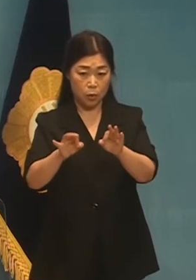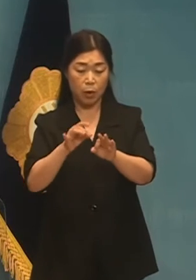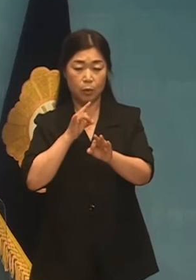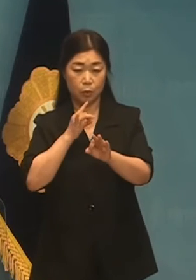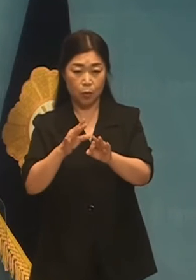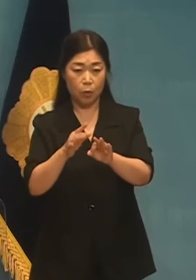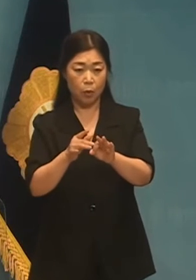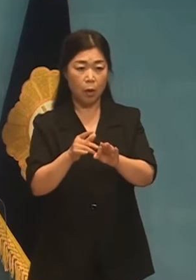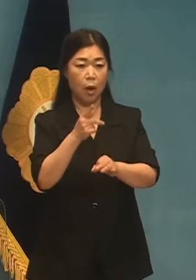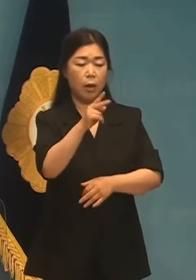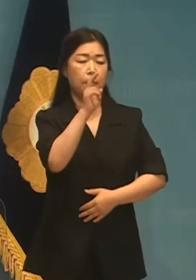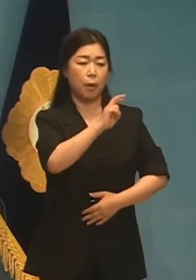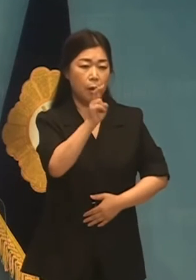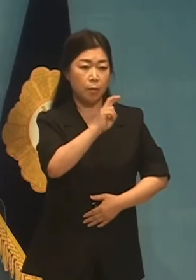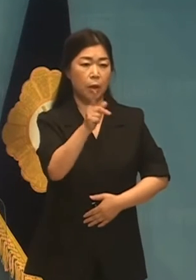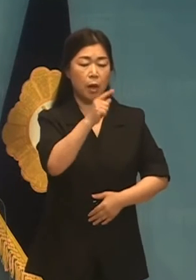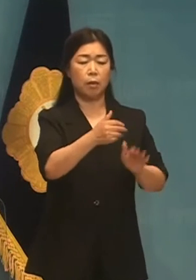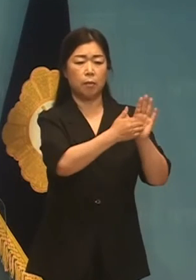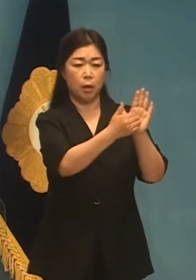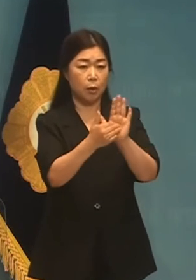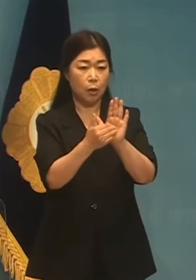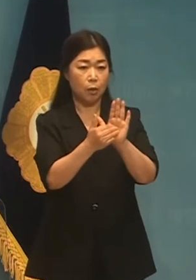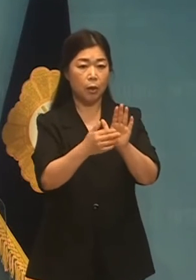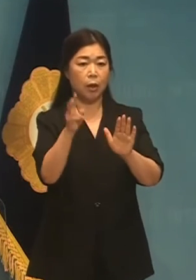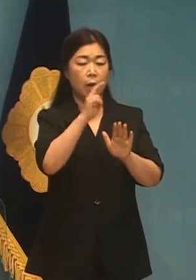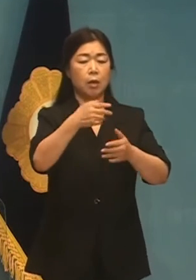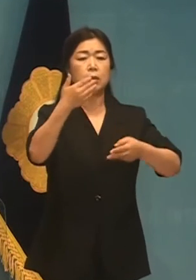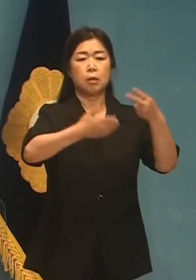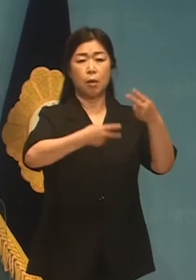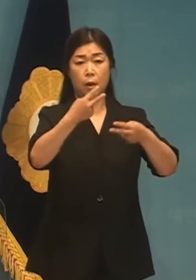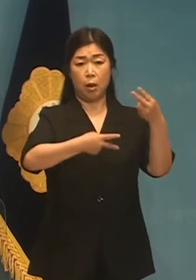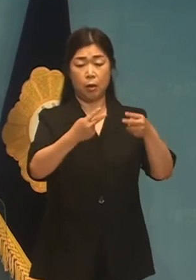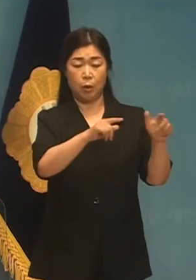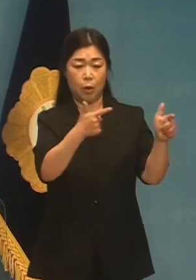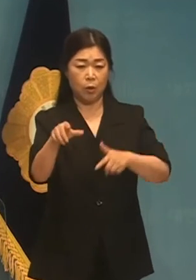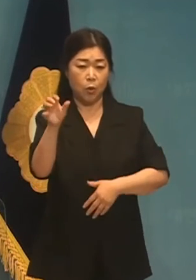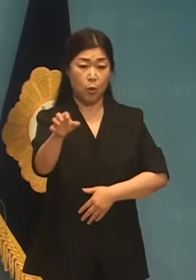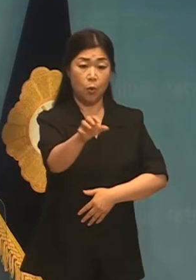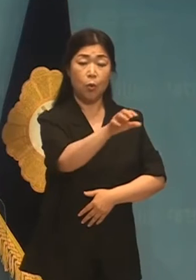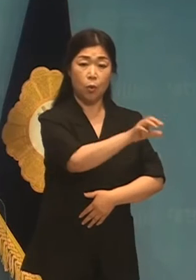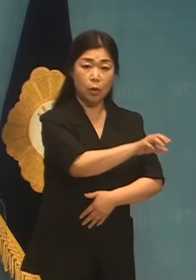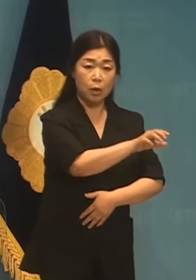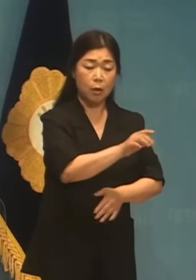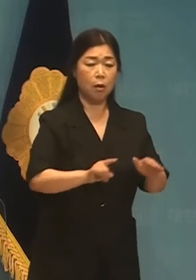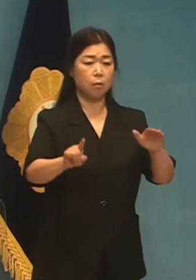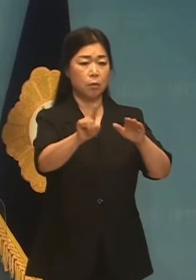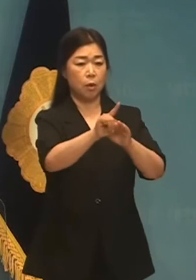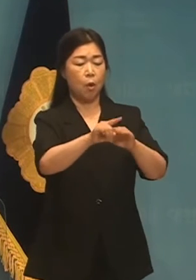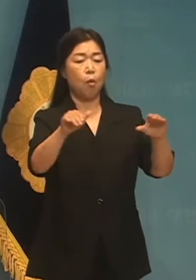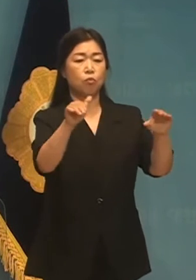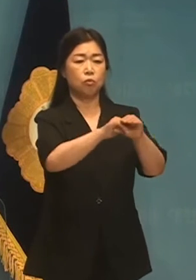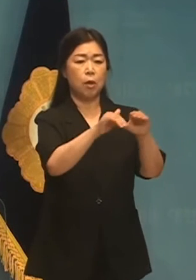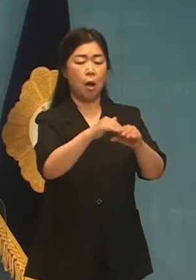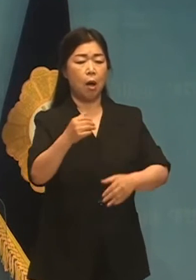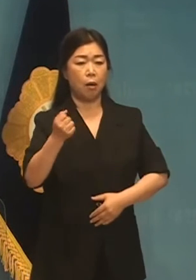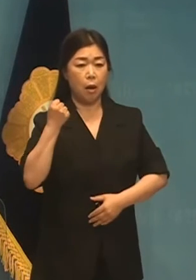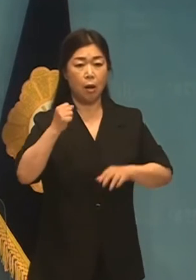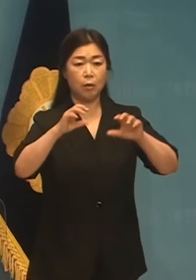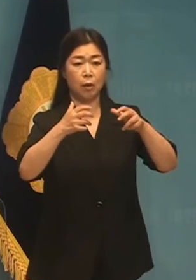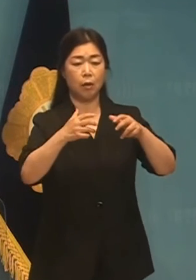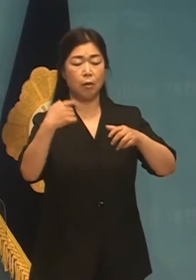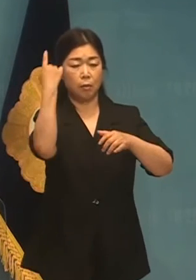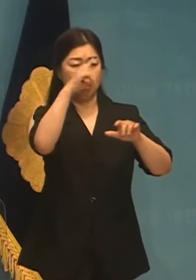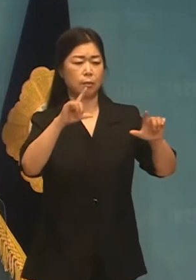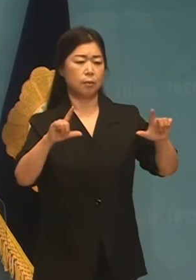아니라 K-POP, K-방역, K-드라마 등 곳곳에서 선진 문화 강국으로의